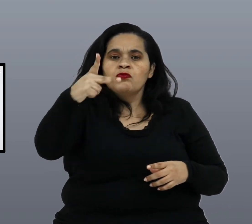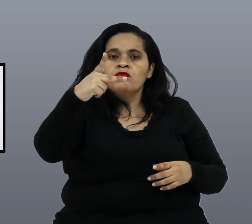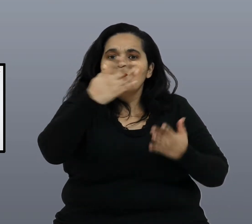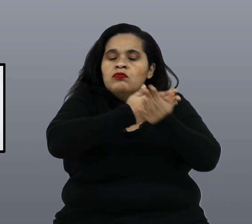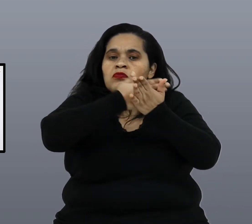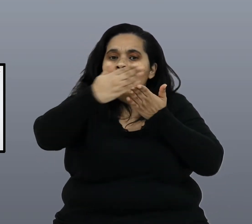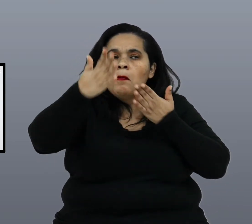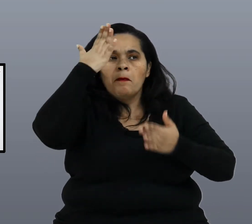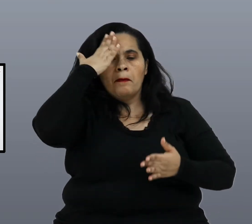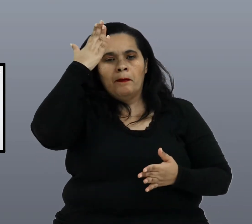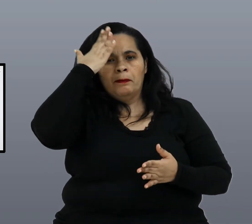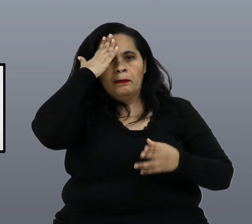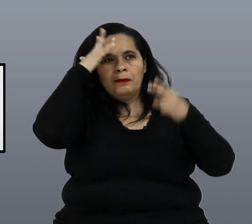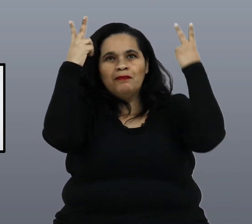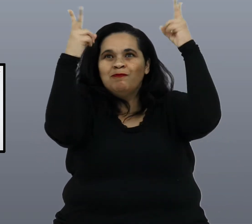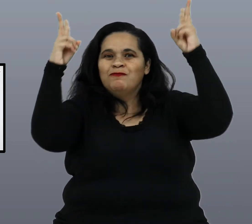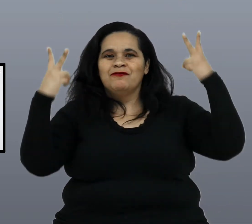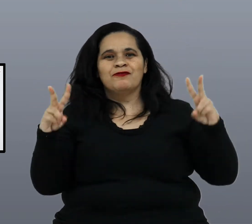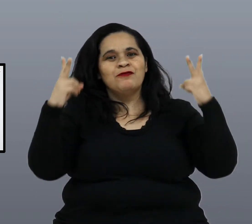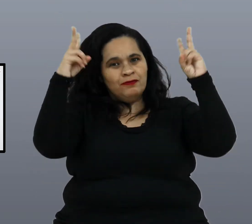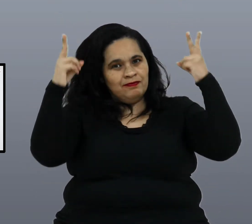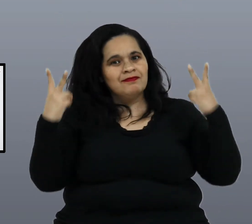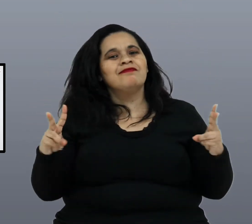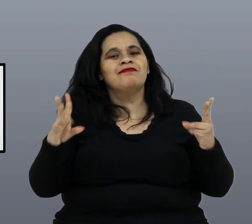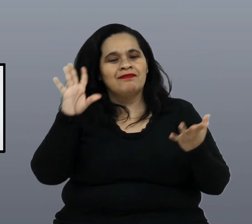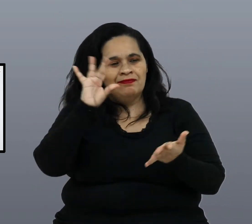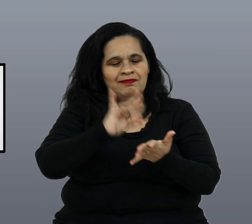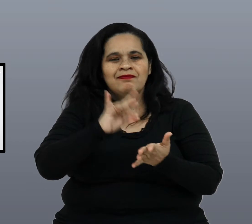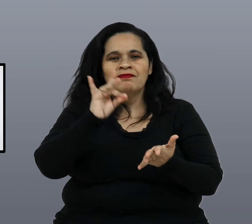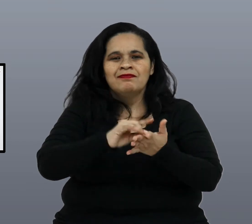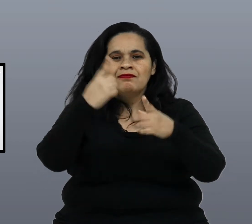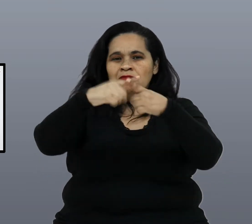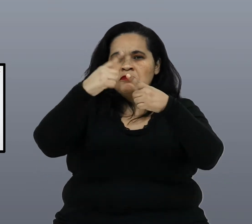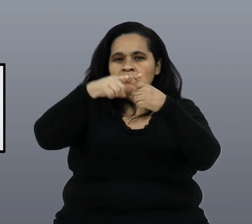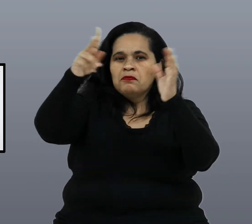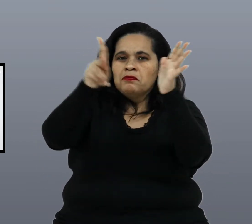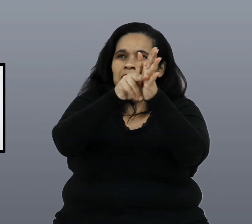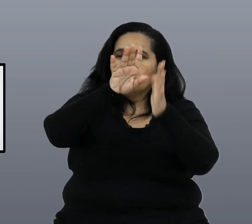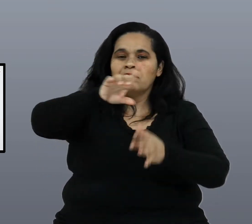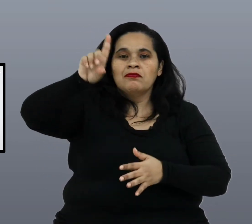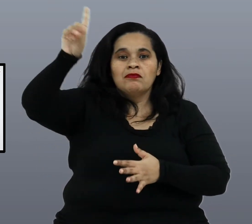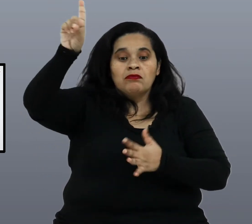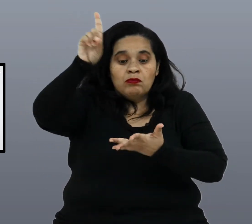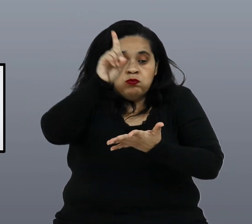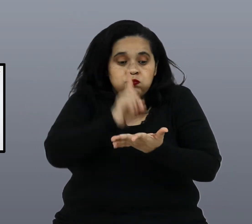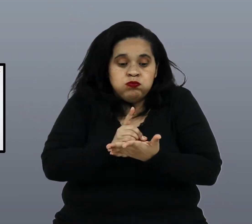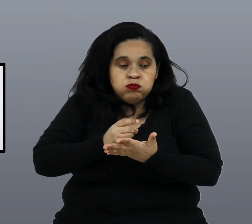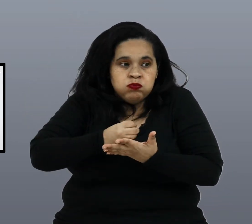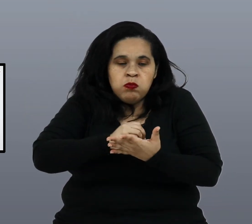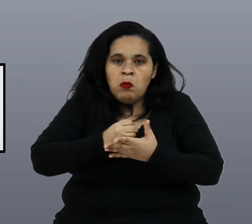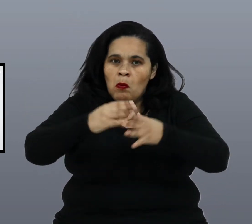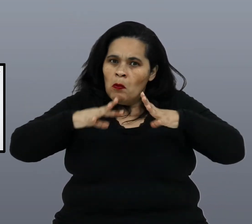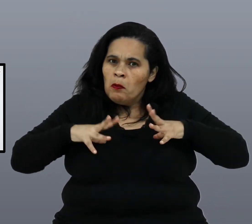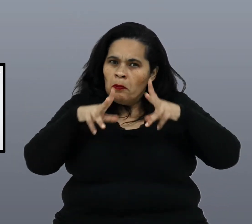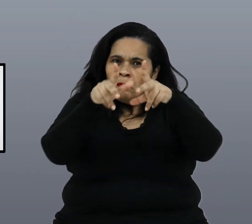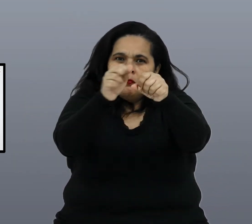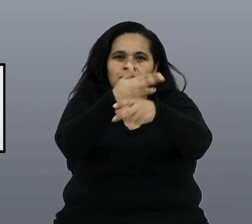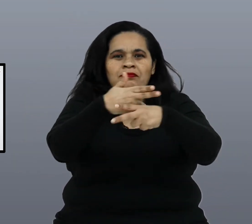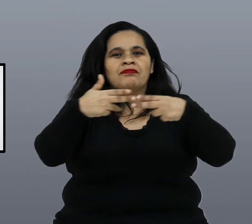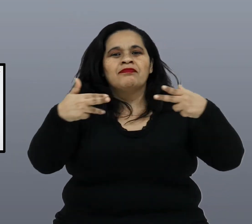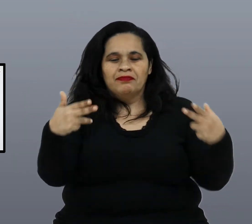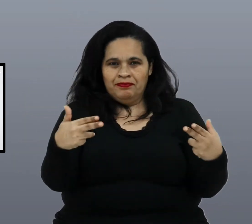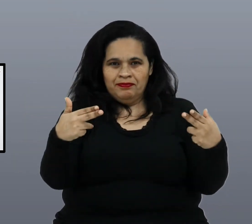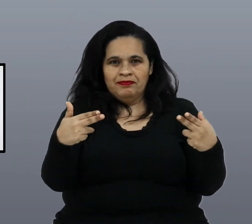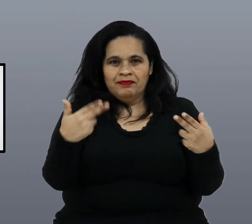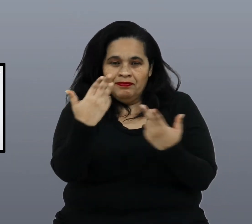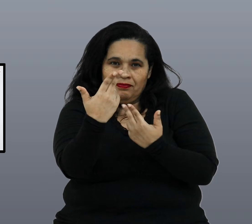ela é vitoriosa, que ela pertence ao Deus que está no controle de todas as coisas. Então, como